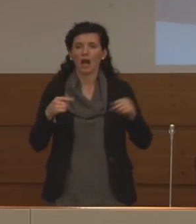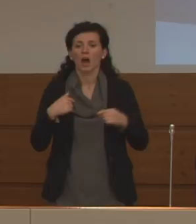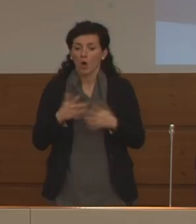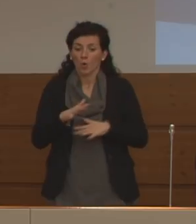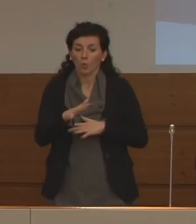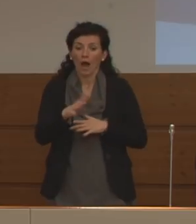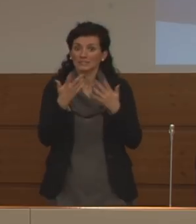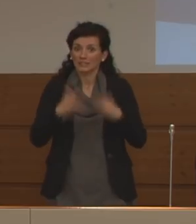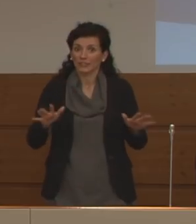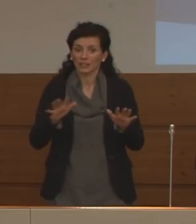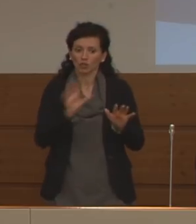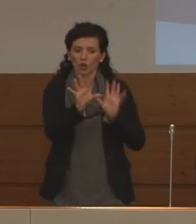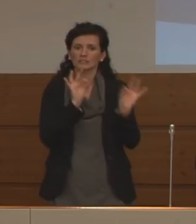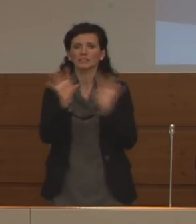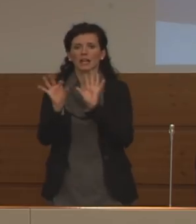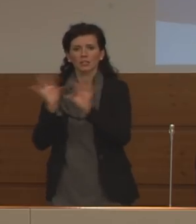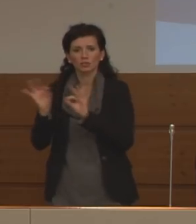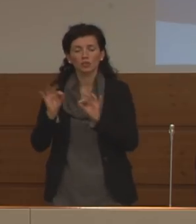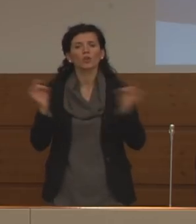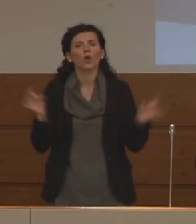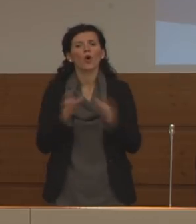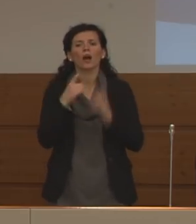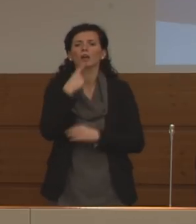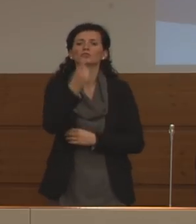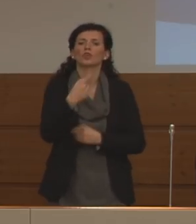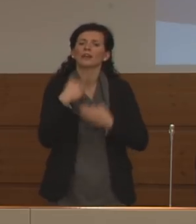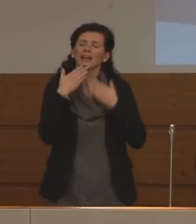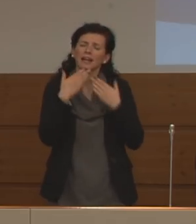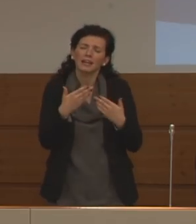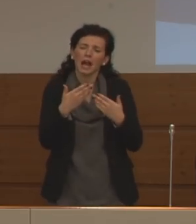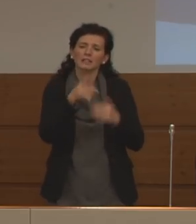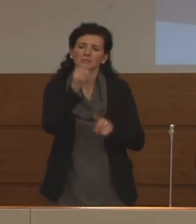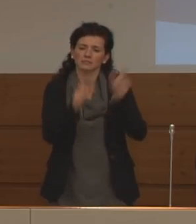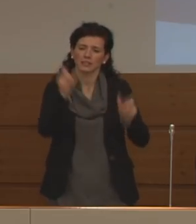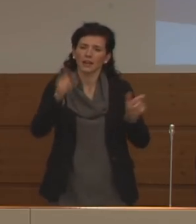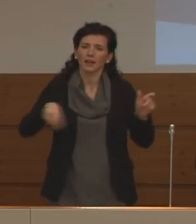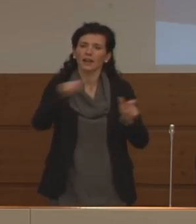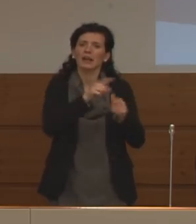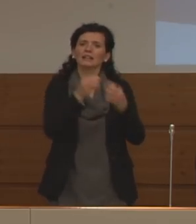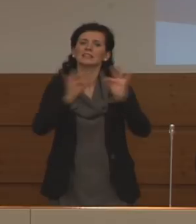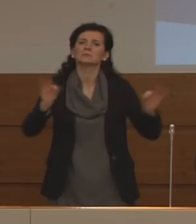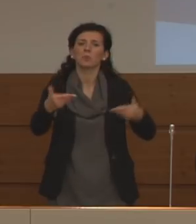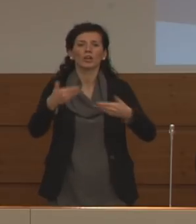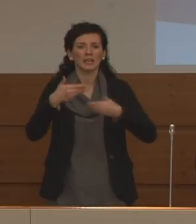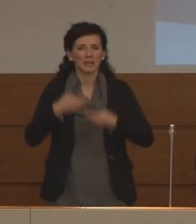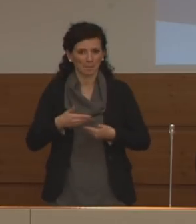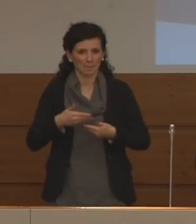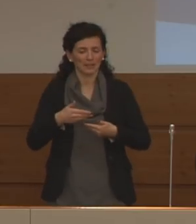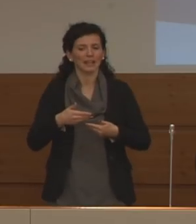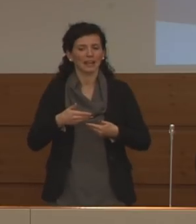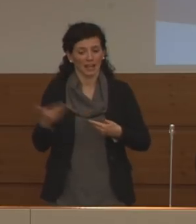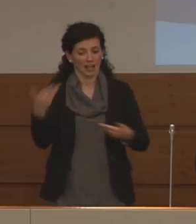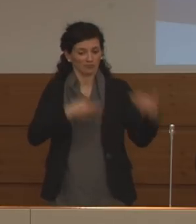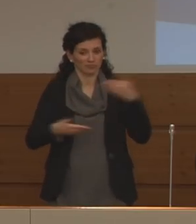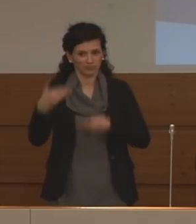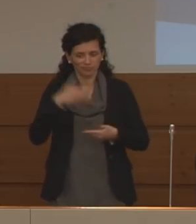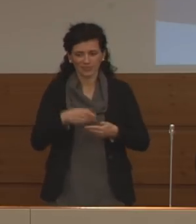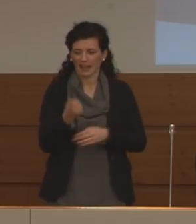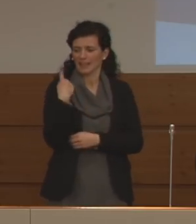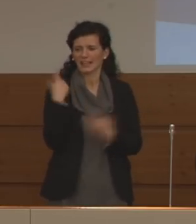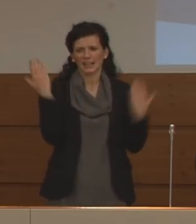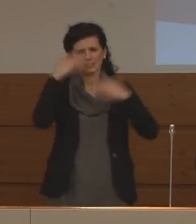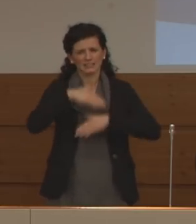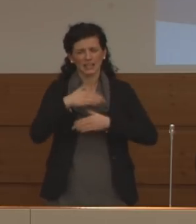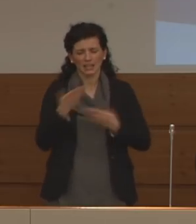ringraziare tutti coloro i quali hanno dato la propria disponibilità a ieri sera quando abbiamo chiuso la colla